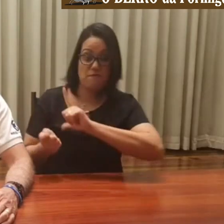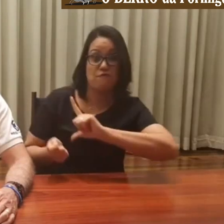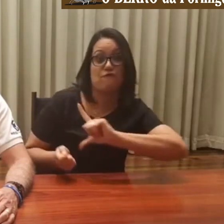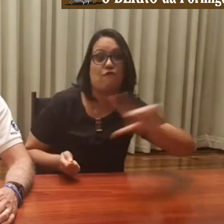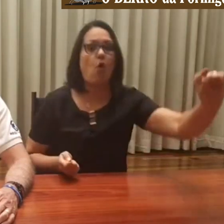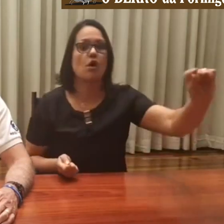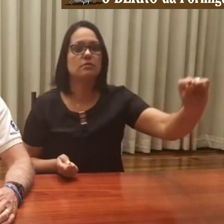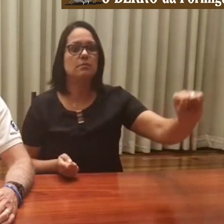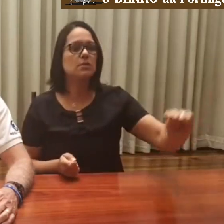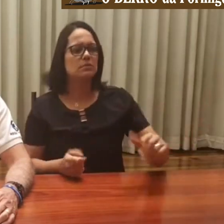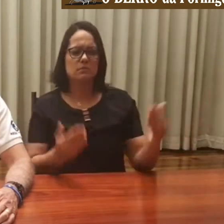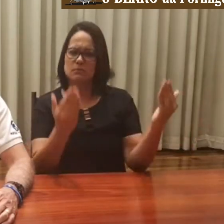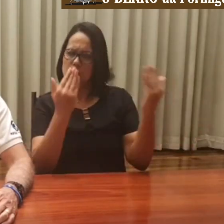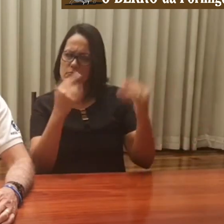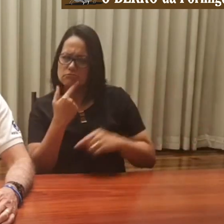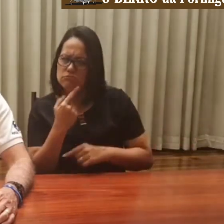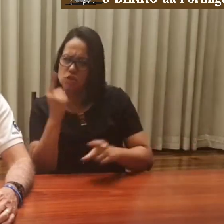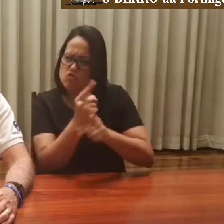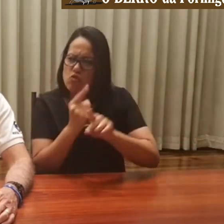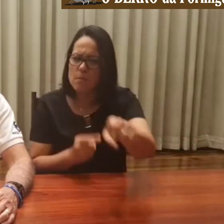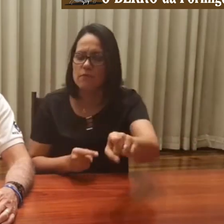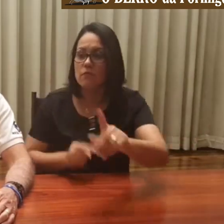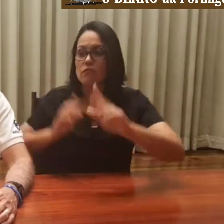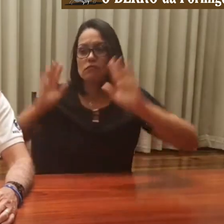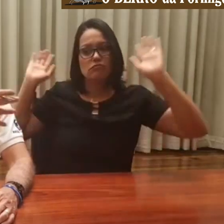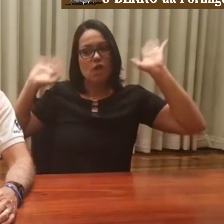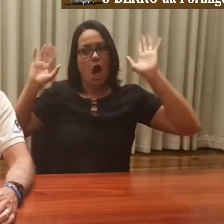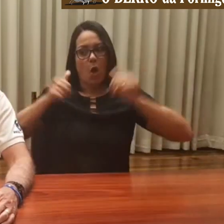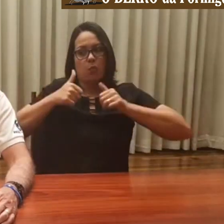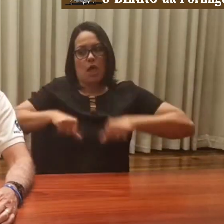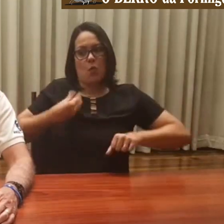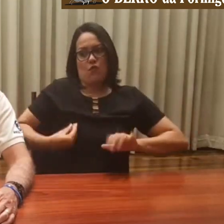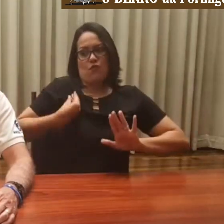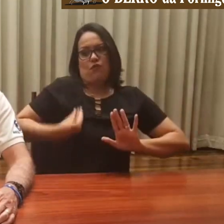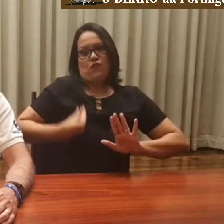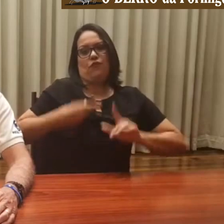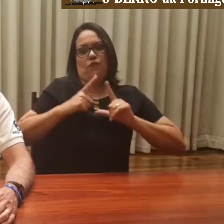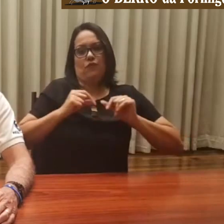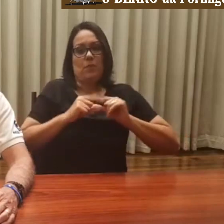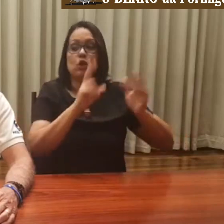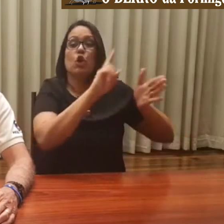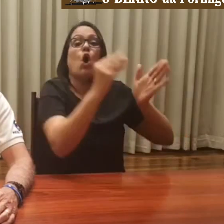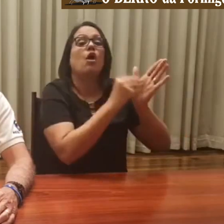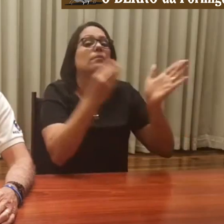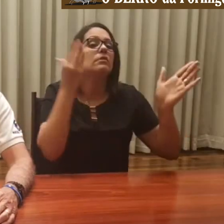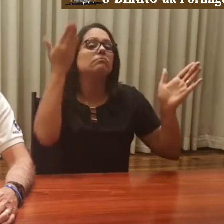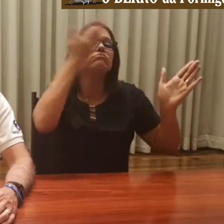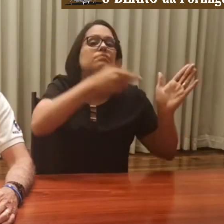lá na frente alguém for desconfiar do nome dele, não, ele vai falar o quê? Não, estava em Brasília, estou lá, meu nome lá estava